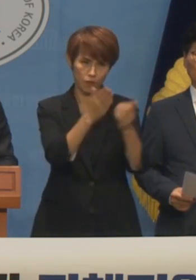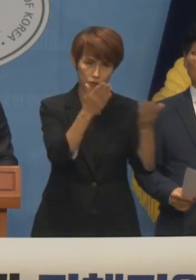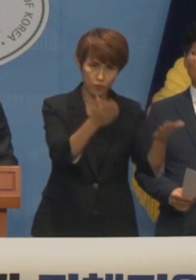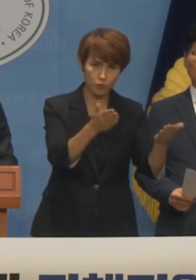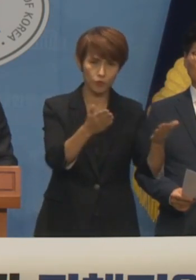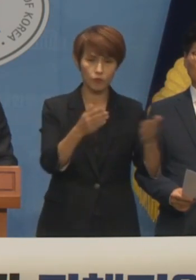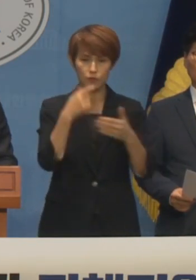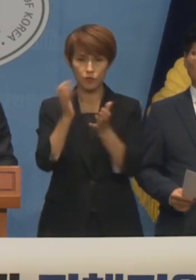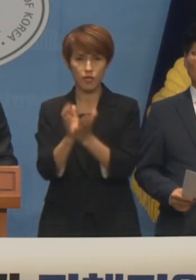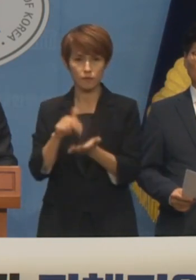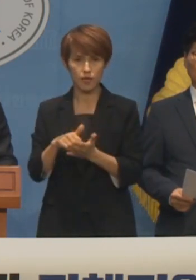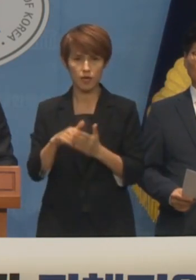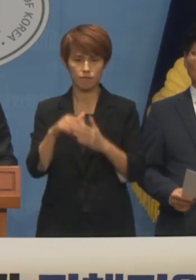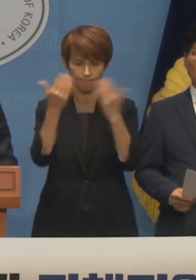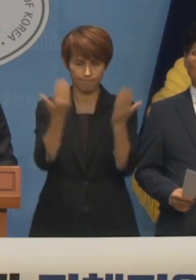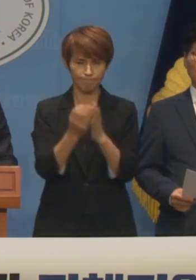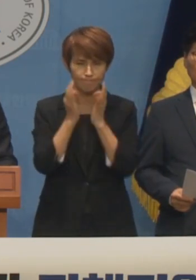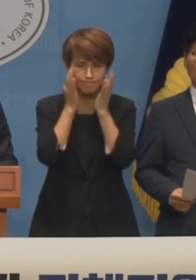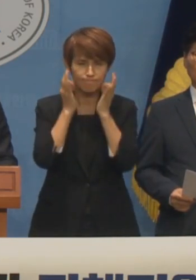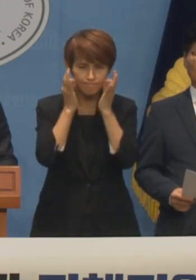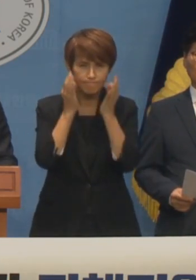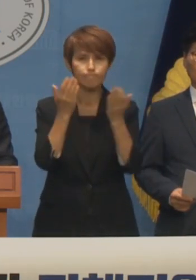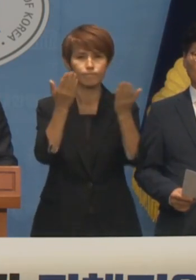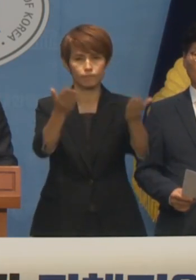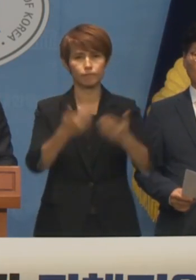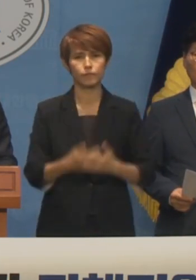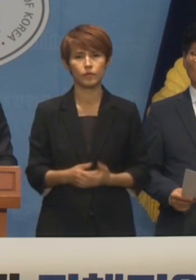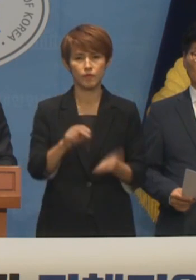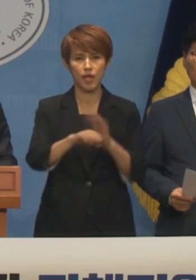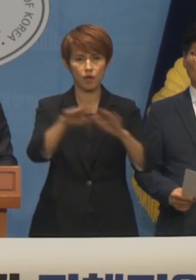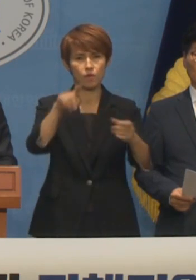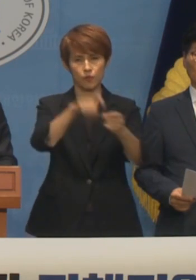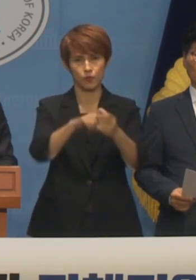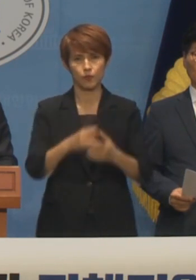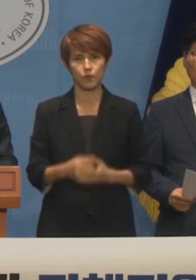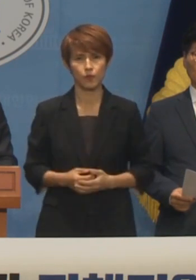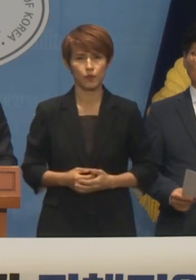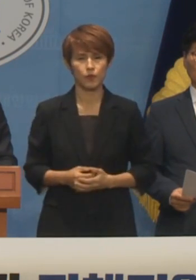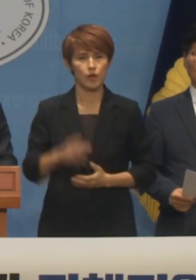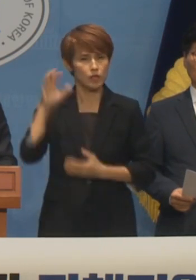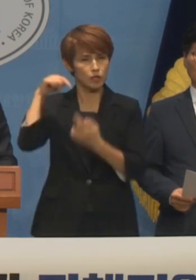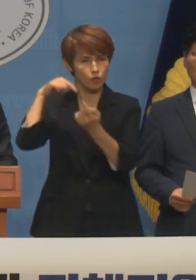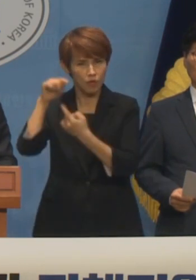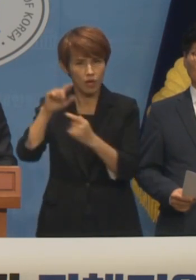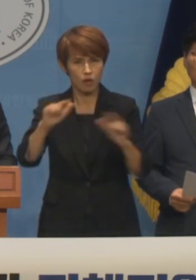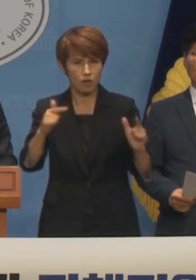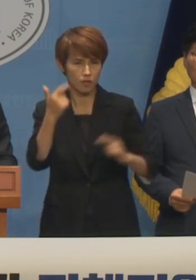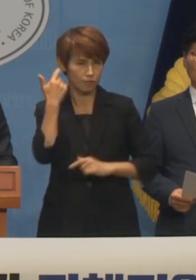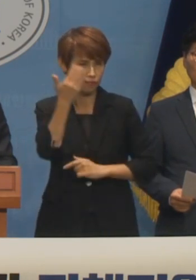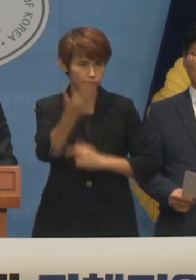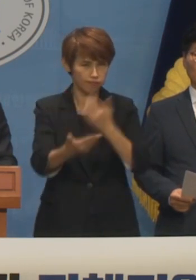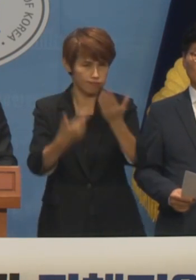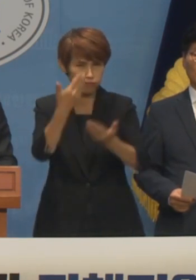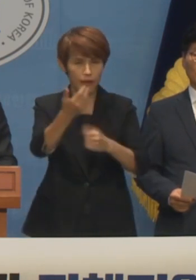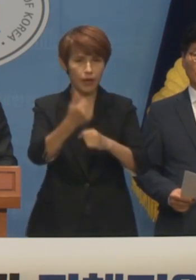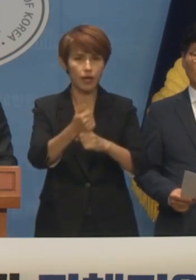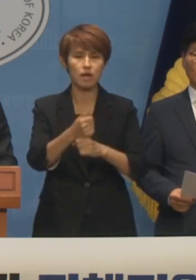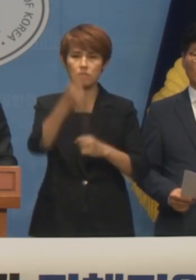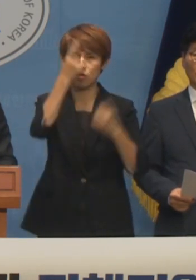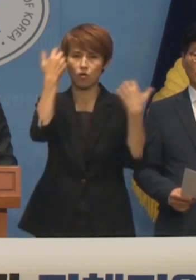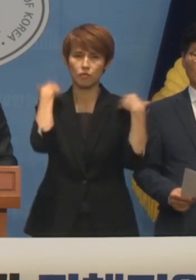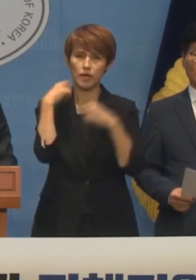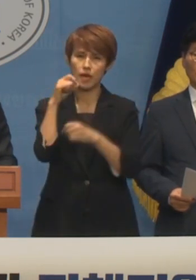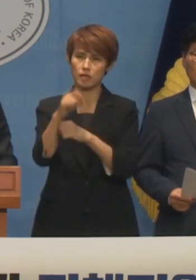수단을 강구해 문제 해결에 나설 것이다. 현안 질의와 청문회 등 다양한 방법으로 정부의 행정 실패와